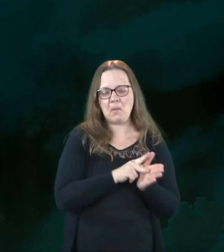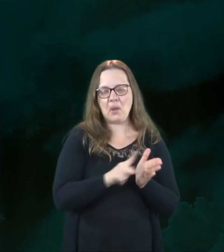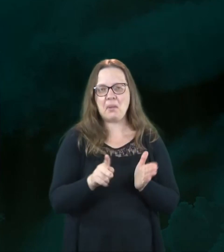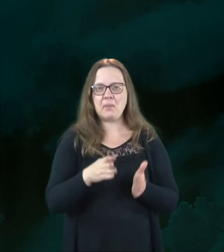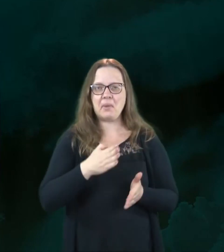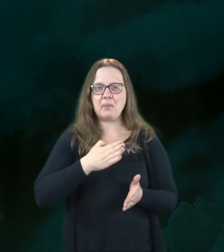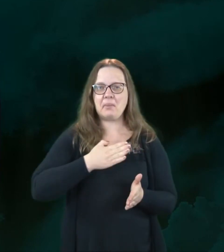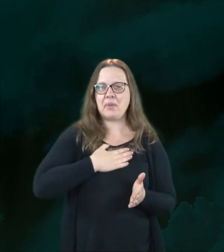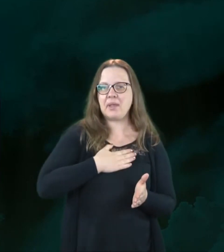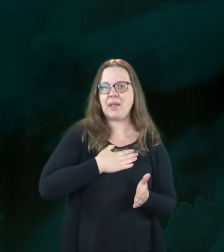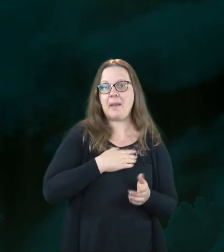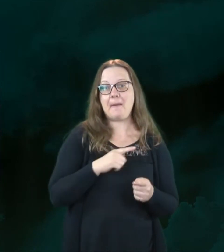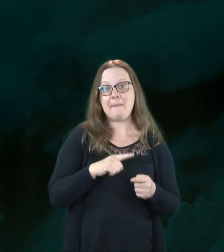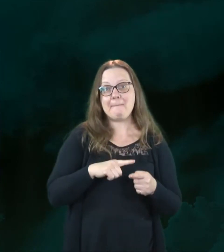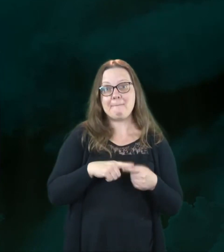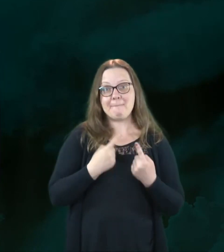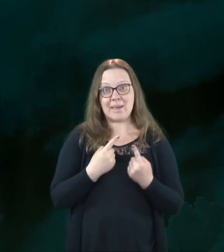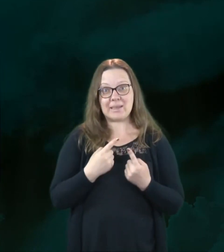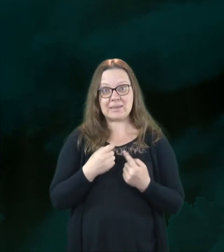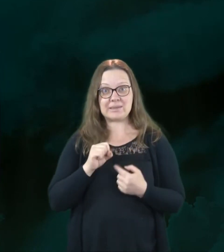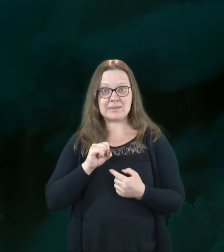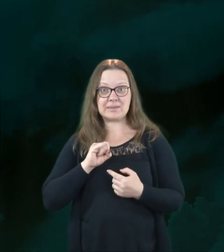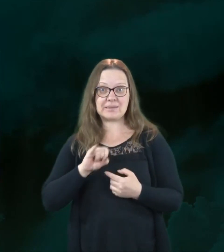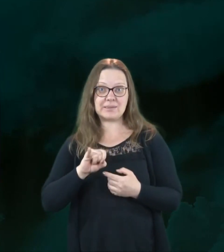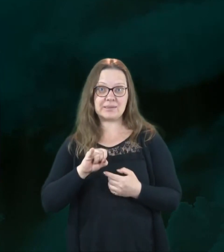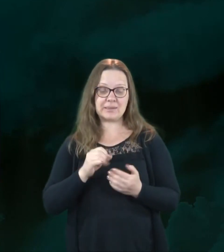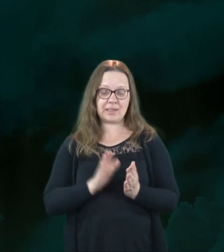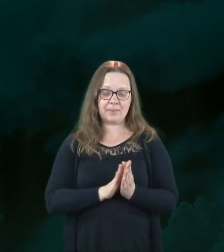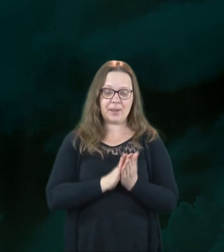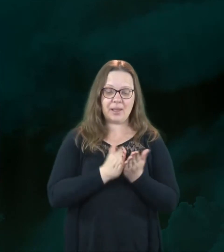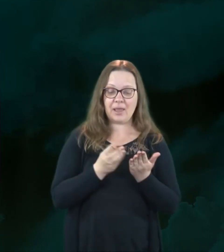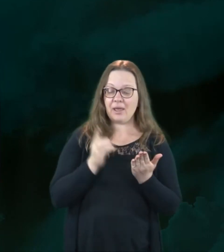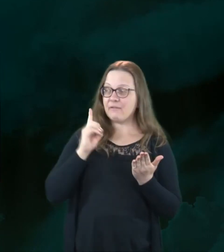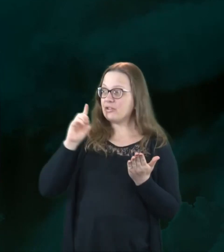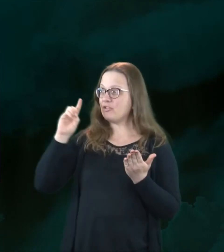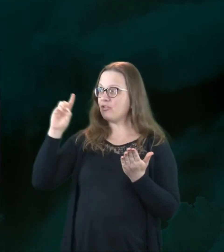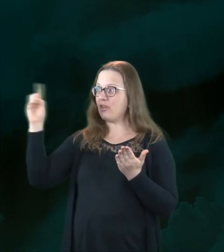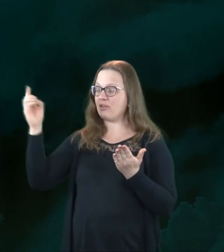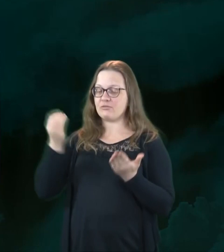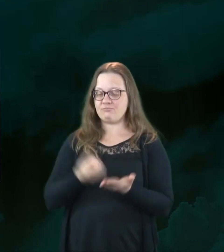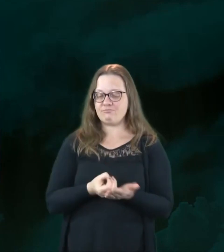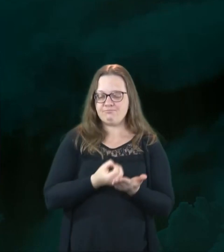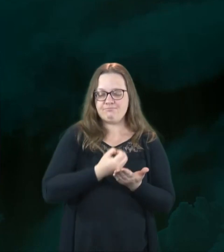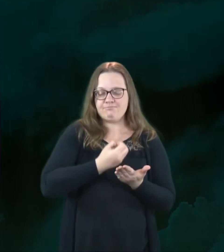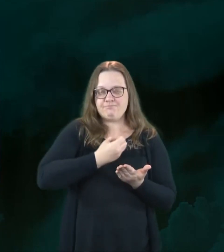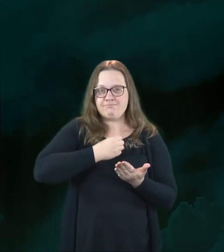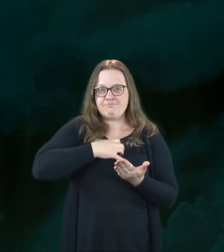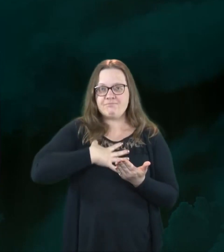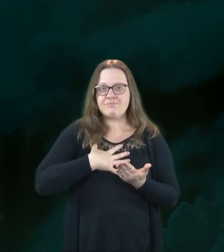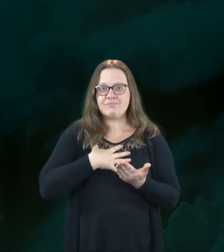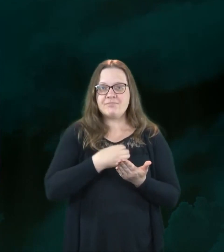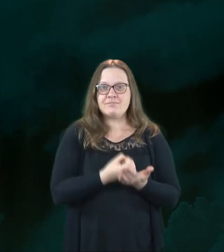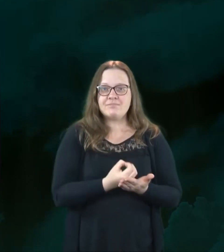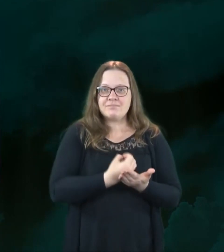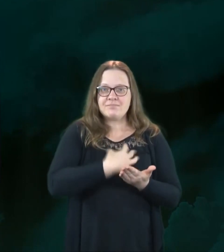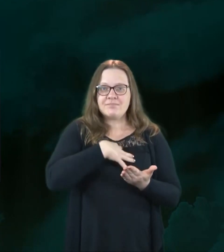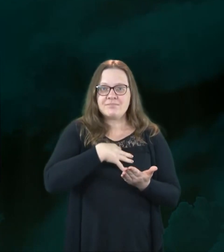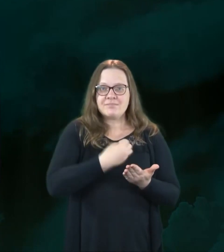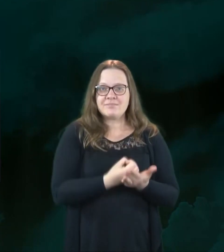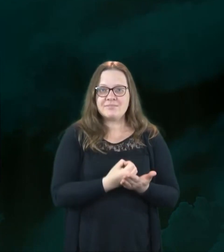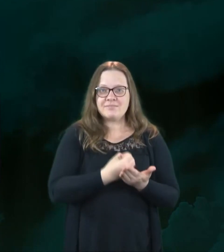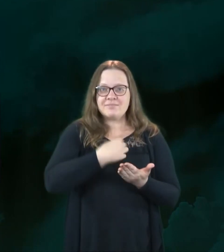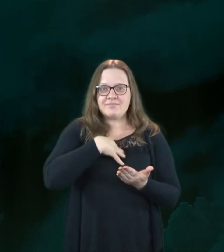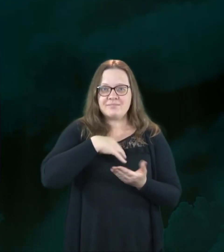Mas através de você receber pela palavra a vida e natureza de Deus, Deus está enchendo a